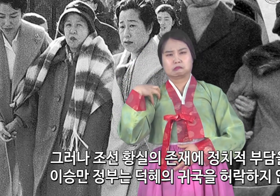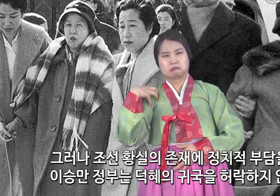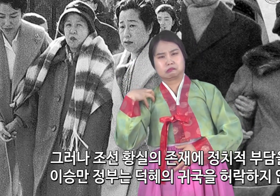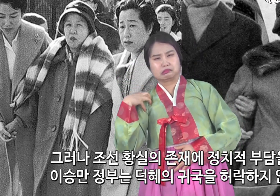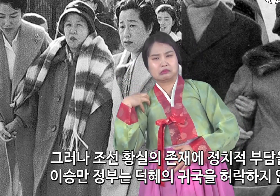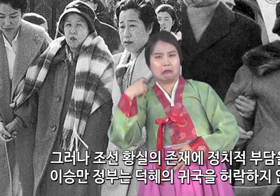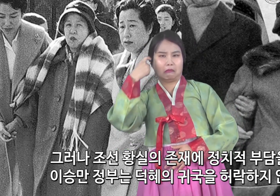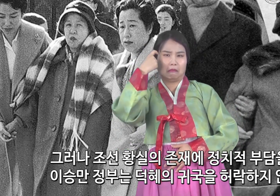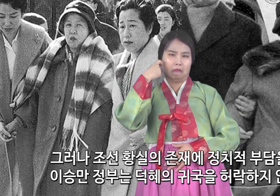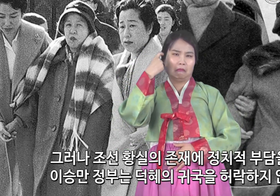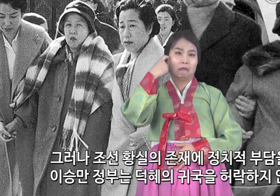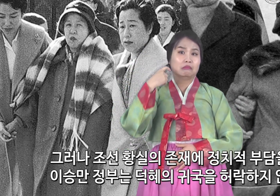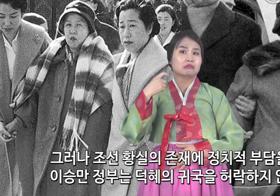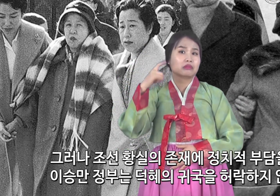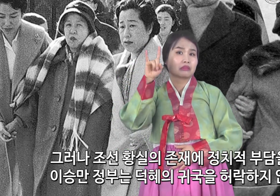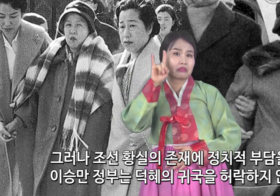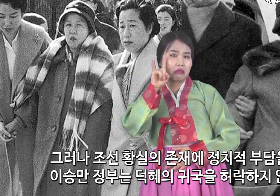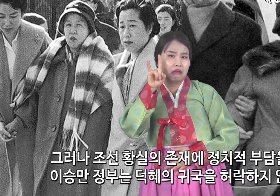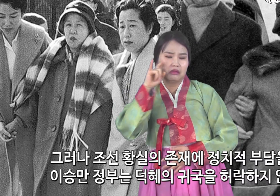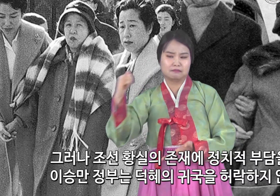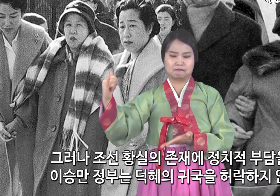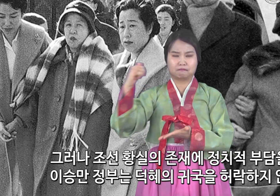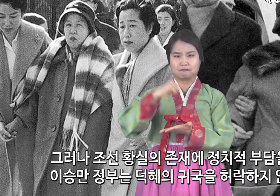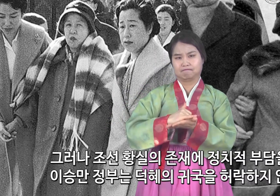허락하지 않았다.